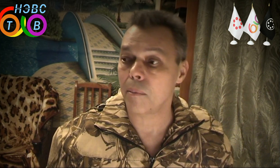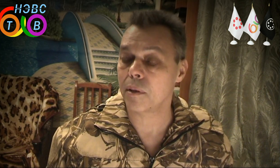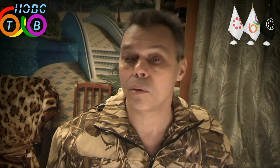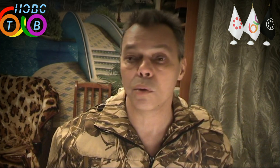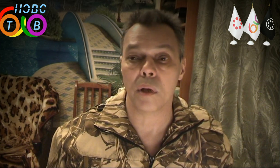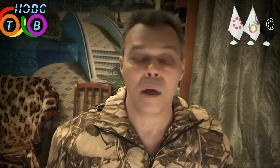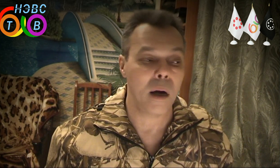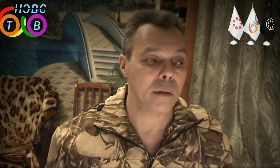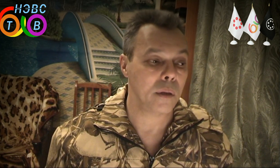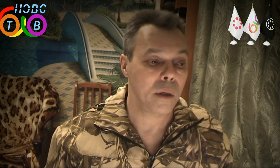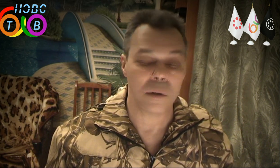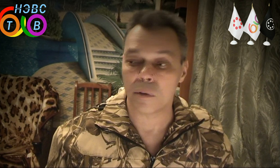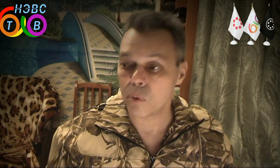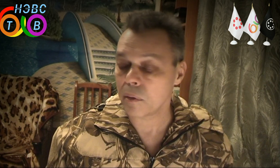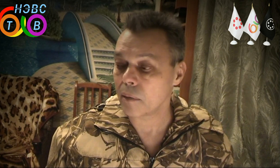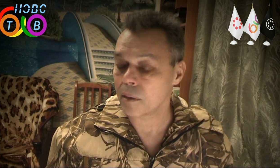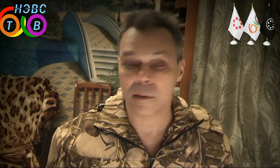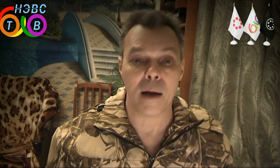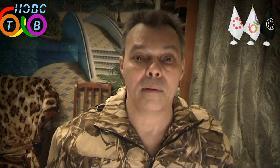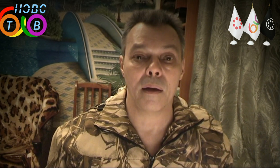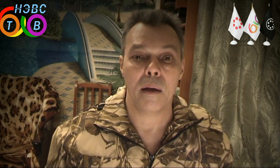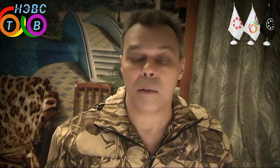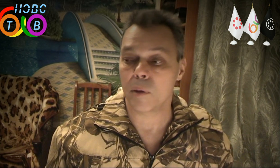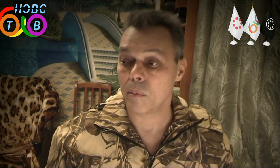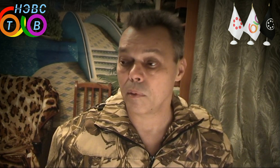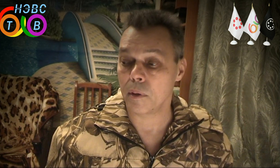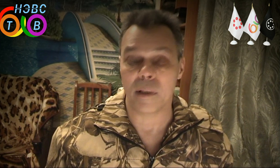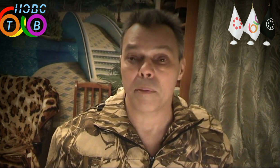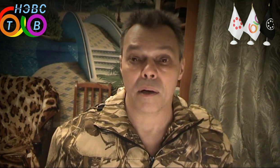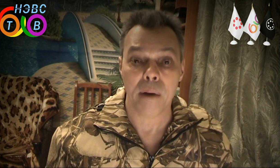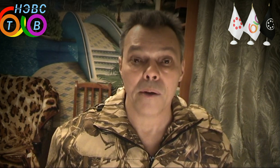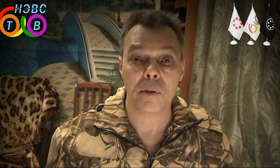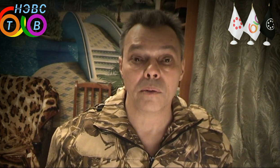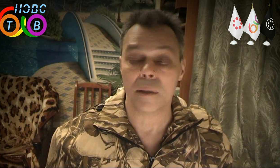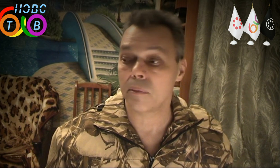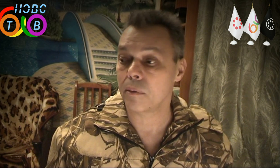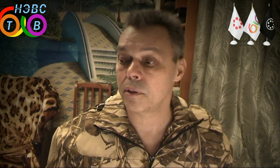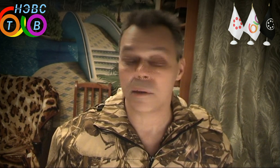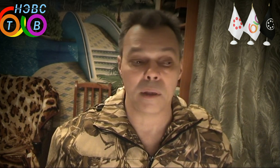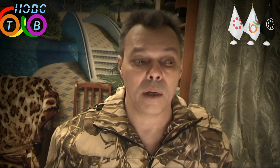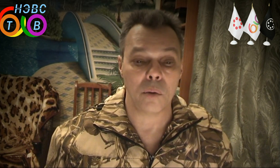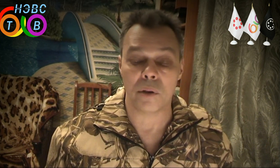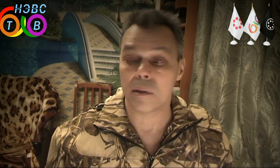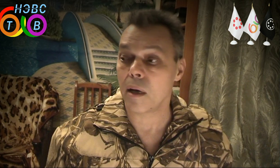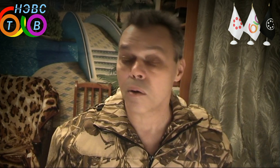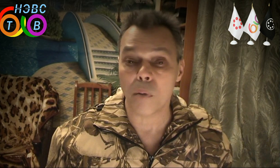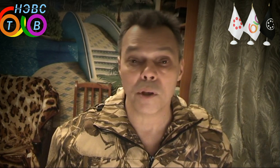где нужно, они живут как-то странно, и потом, если и прорываются куда-то в жизни, то через